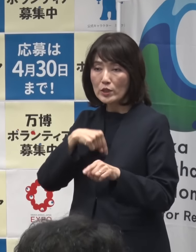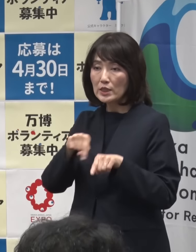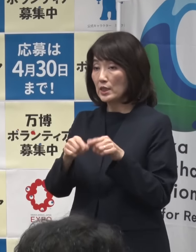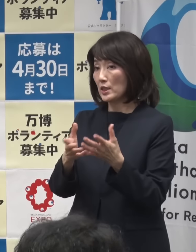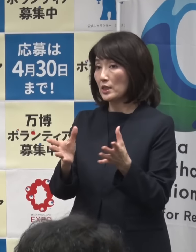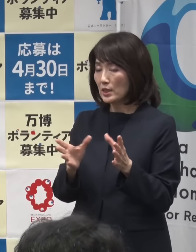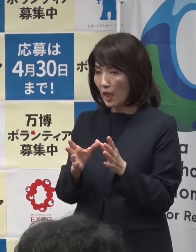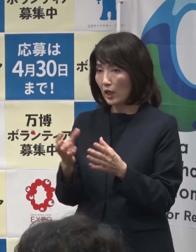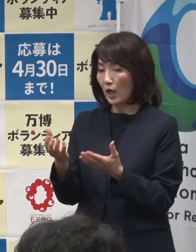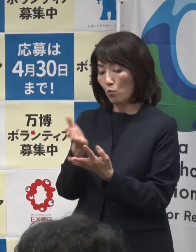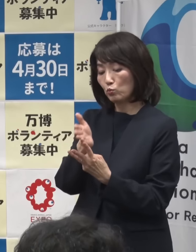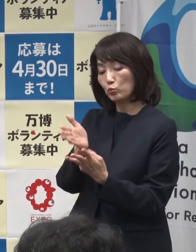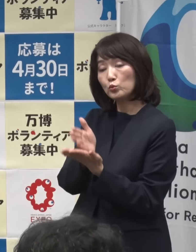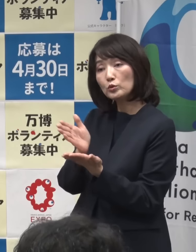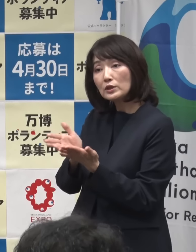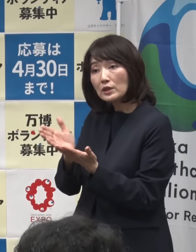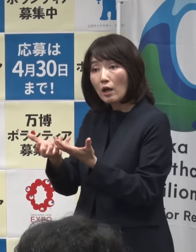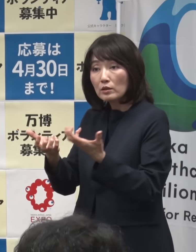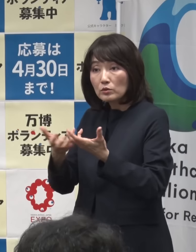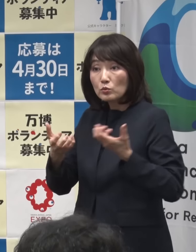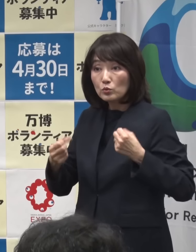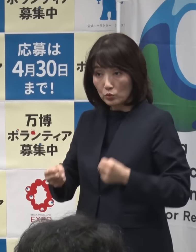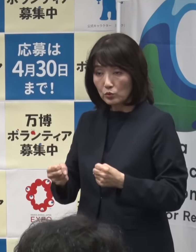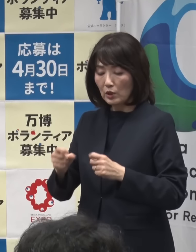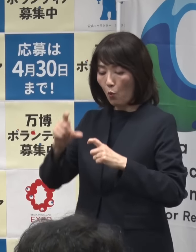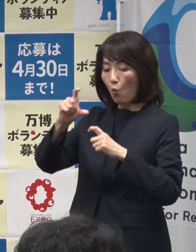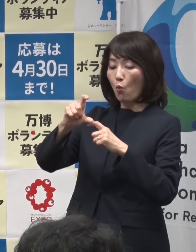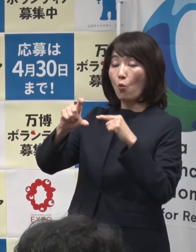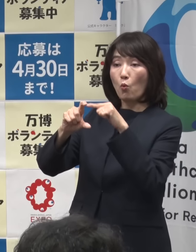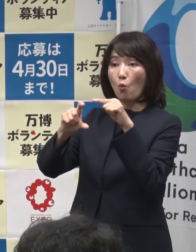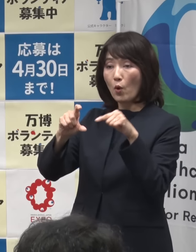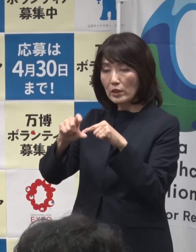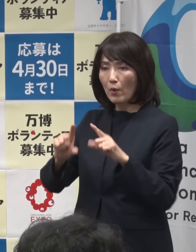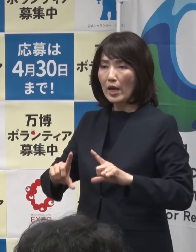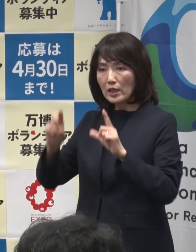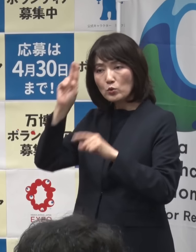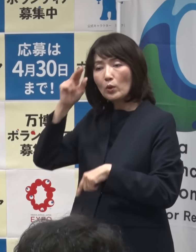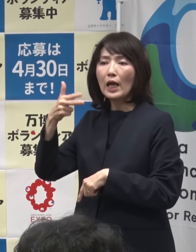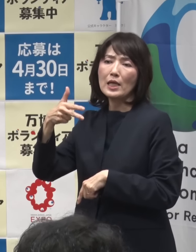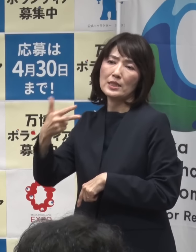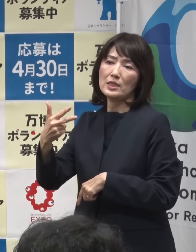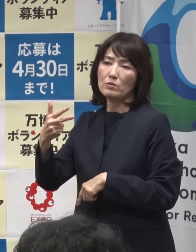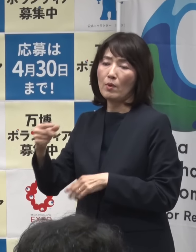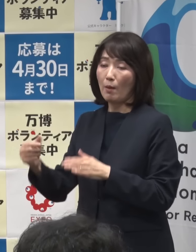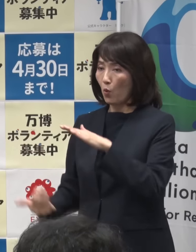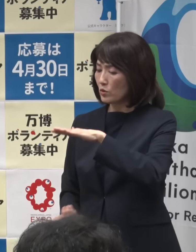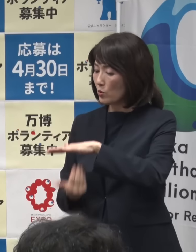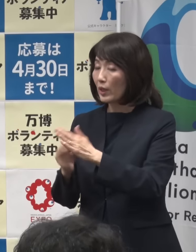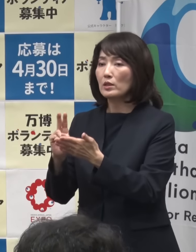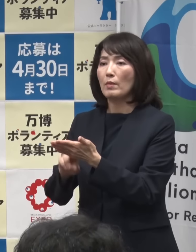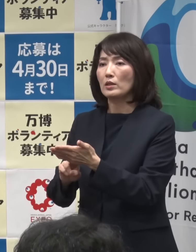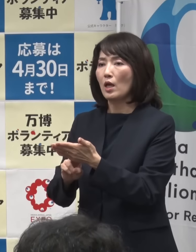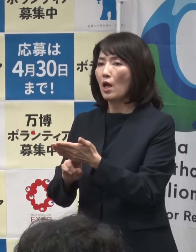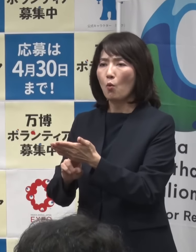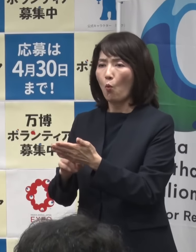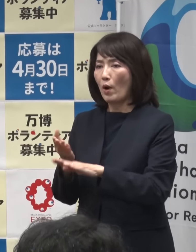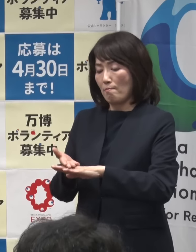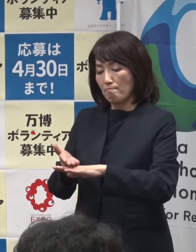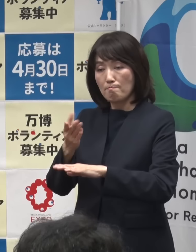くというふうなスキームになっているわけですけども、一方でその増額部分に関しては東大阪市としては上限が決まっているので、これ以上は払